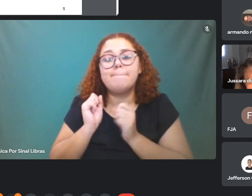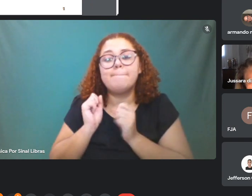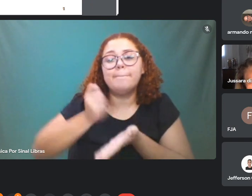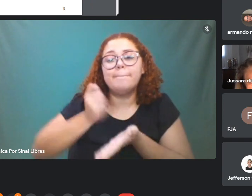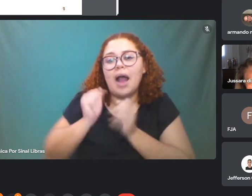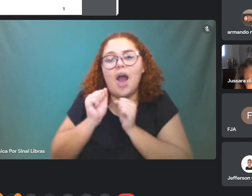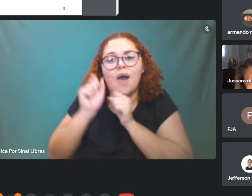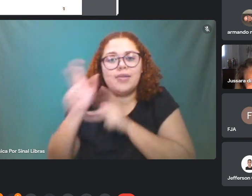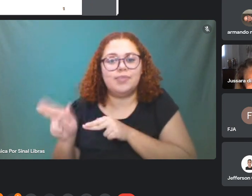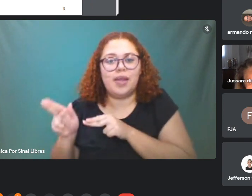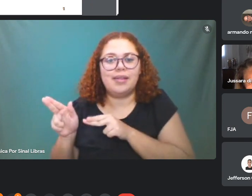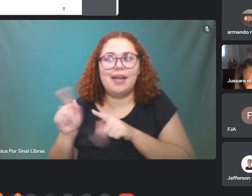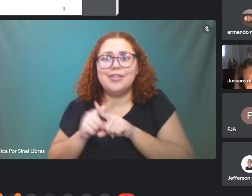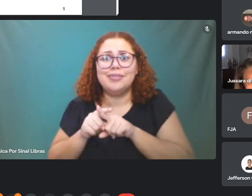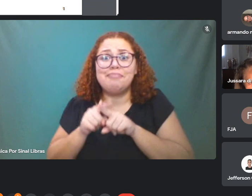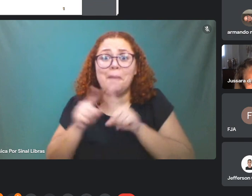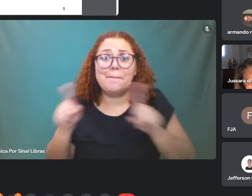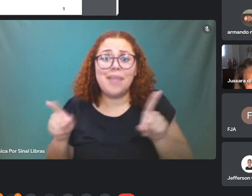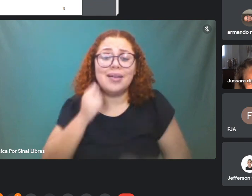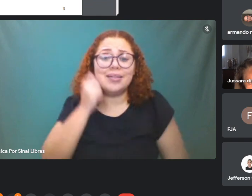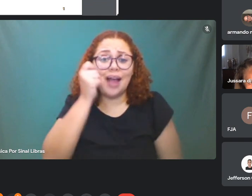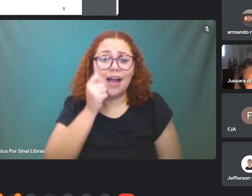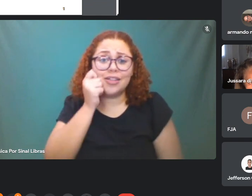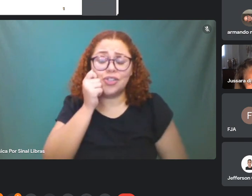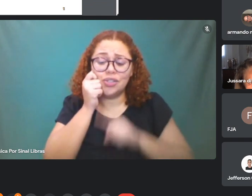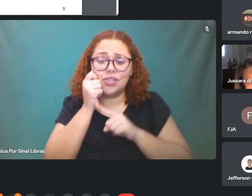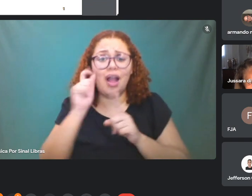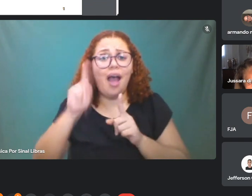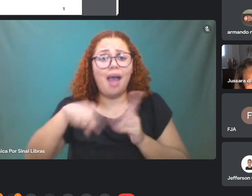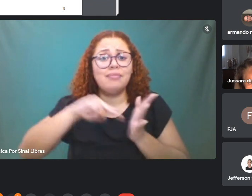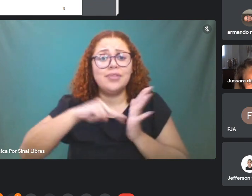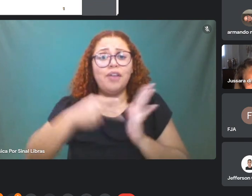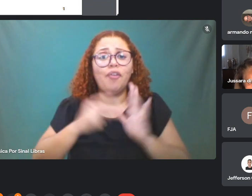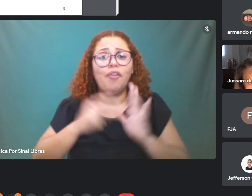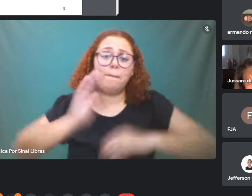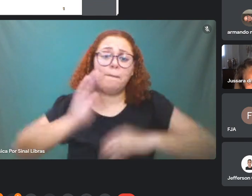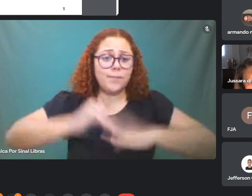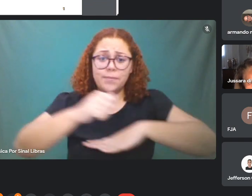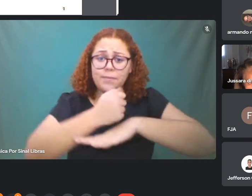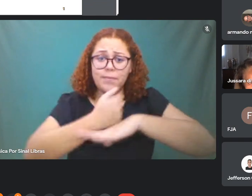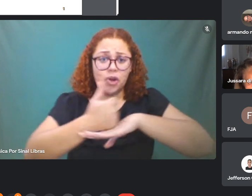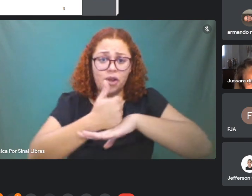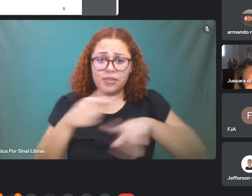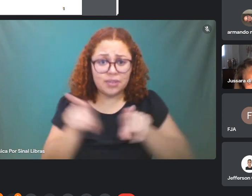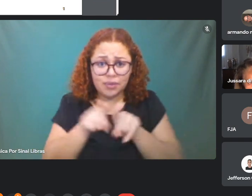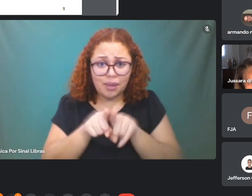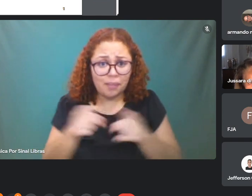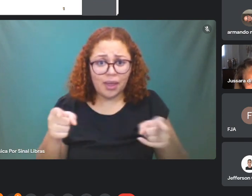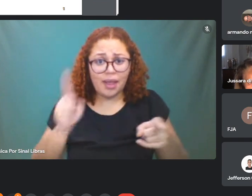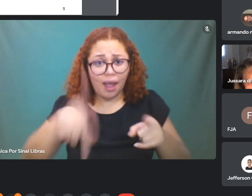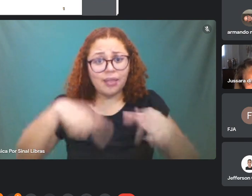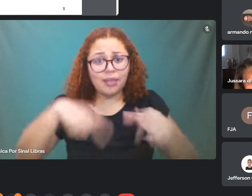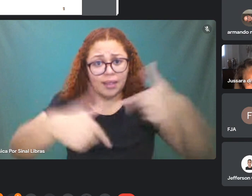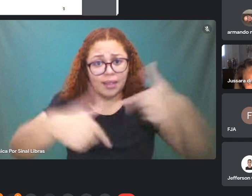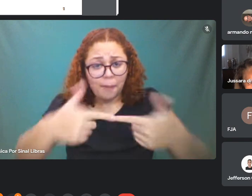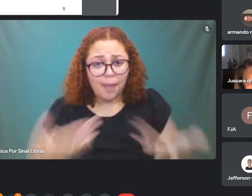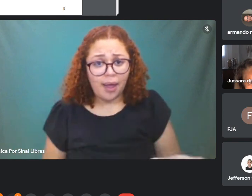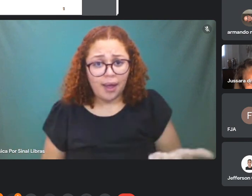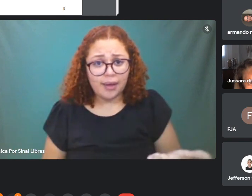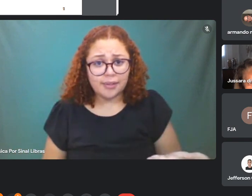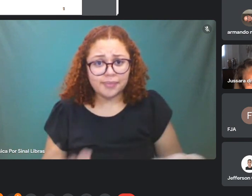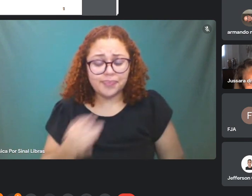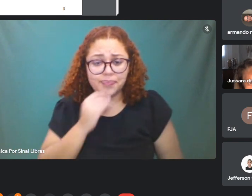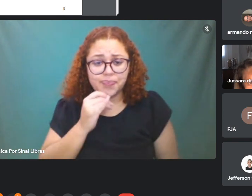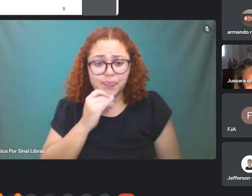artista, ser artista é uma profissão. O Ivanaldo, que é músico, ele é músico, ele é